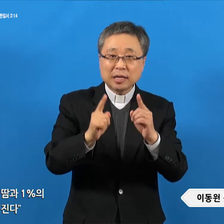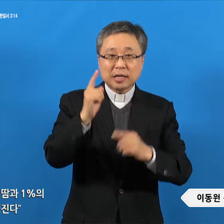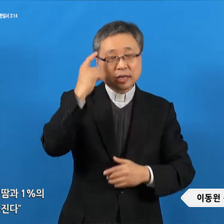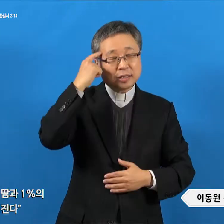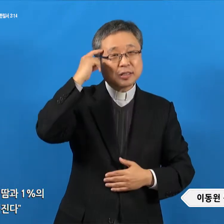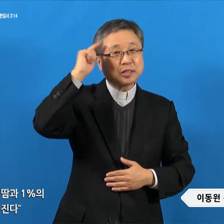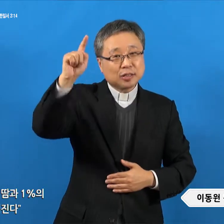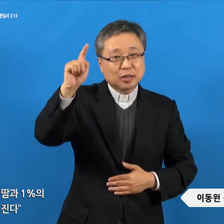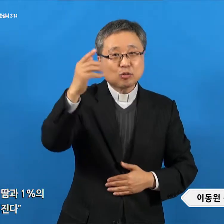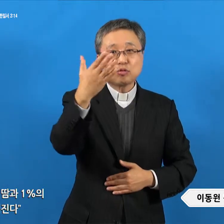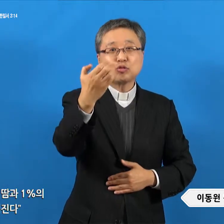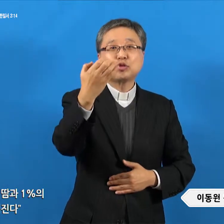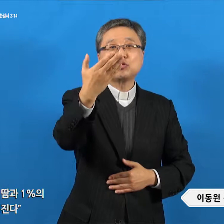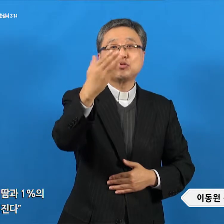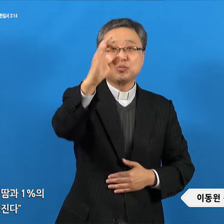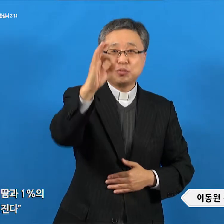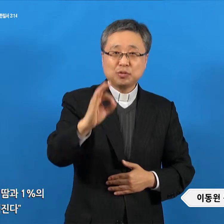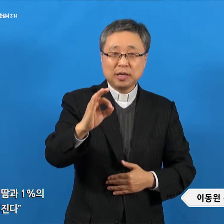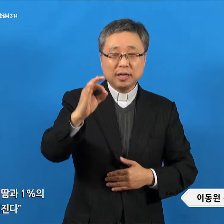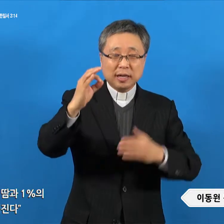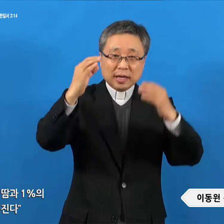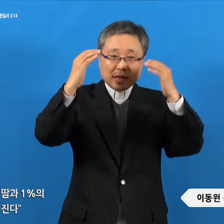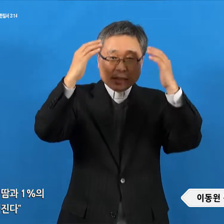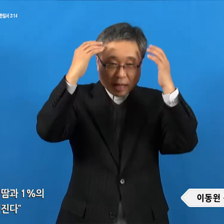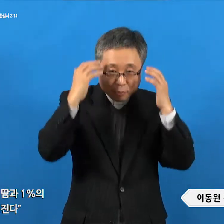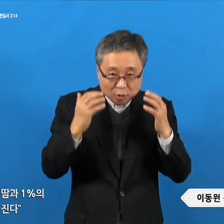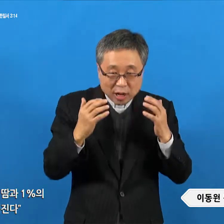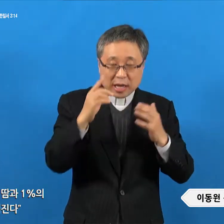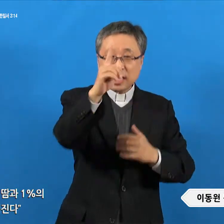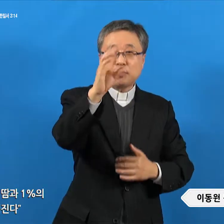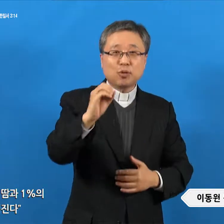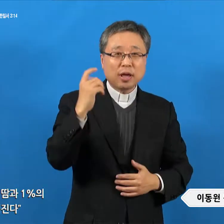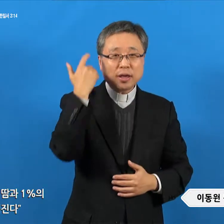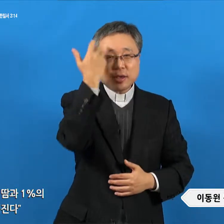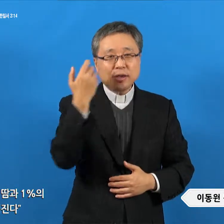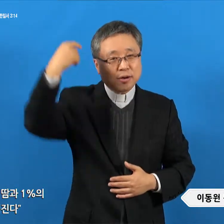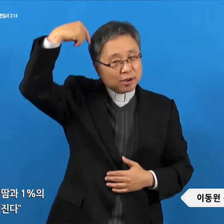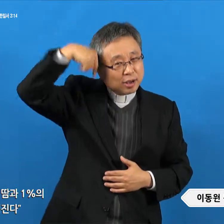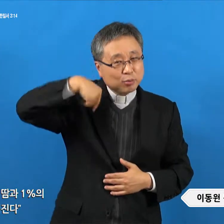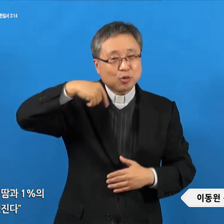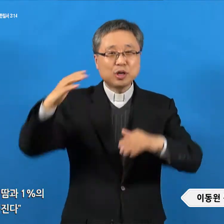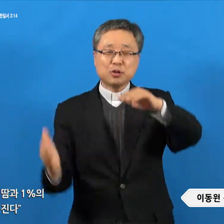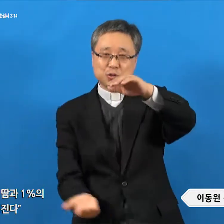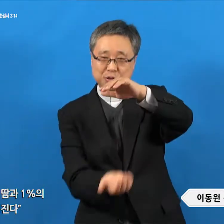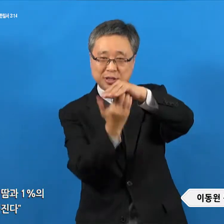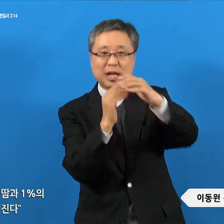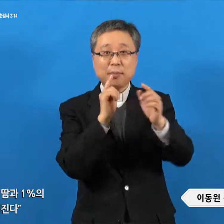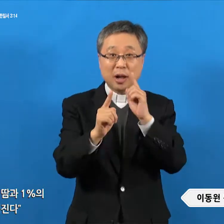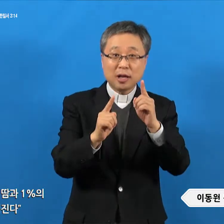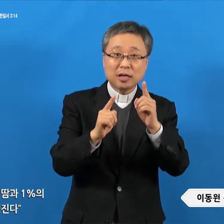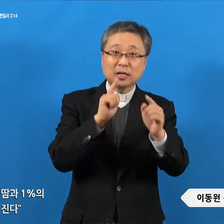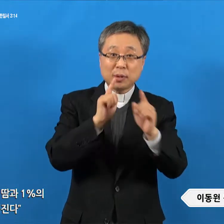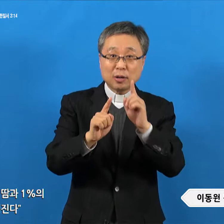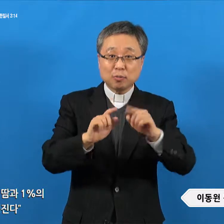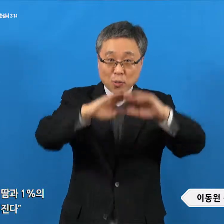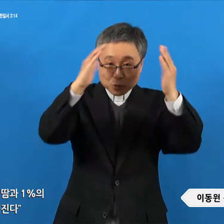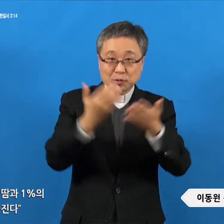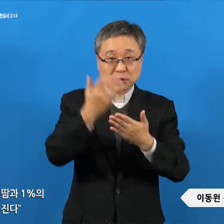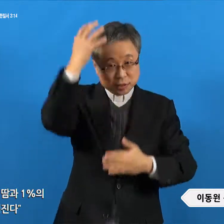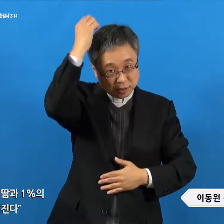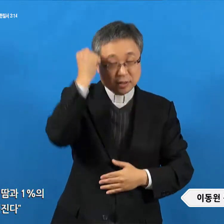99%의 땀과 1%의 인스피레이션, 영감으로 이루어진다. 그 말을 우리 모두 기억하지